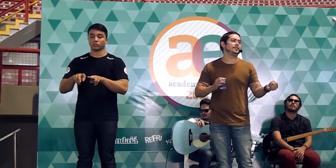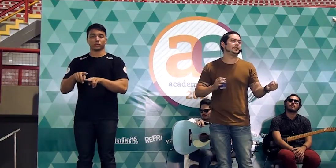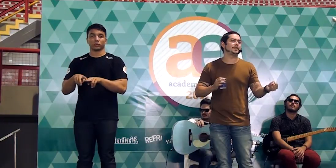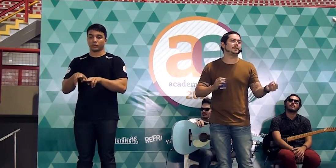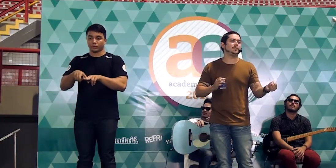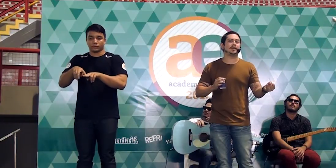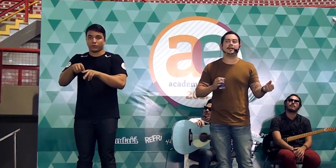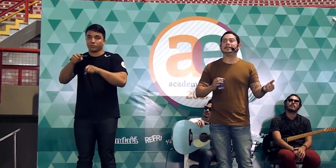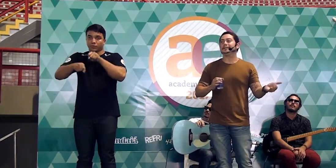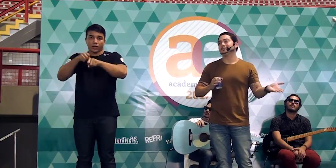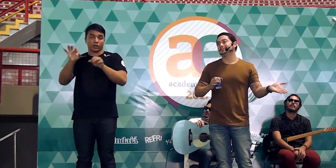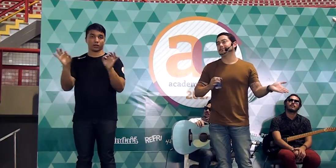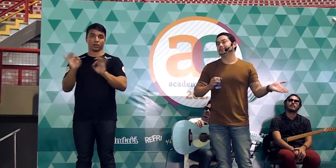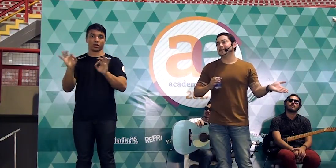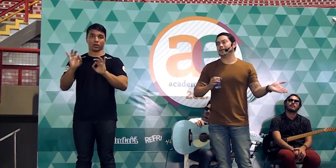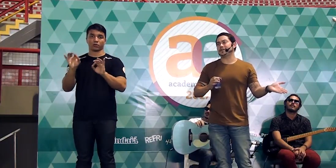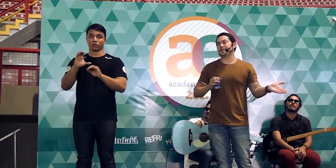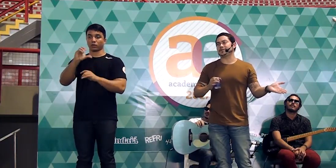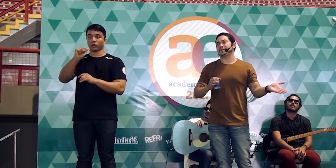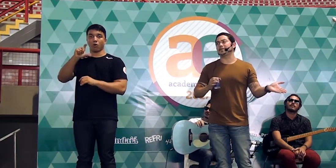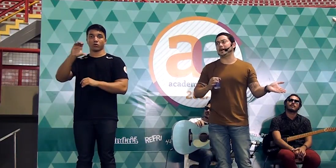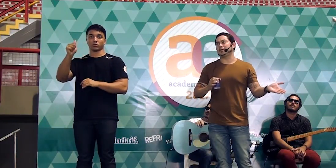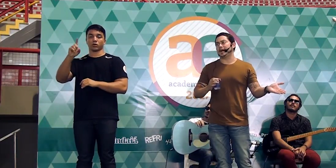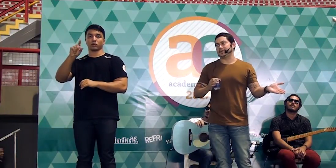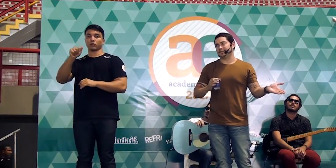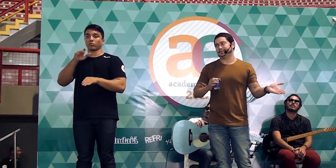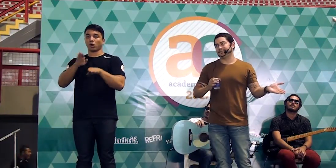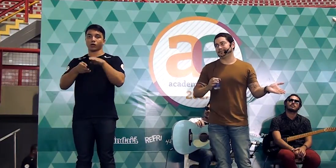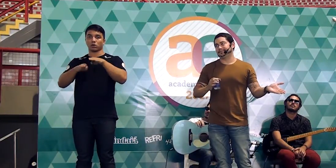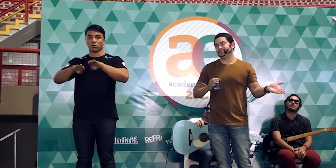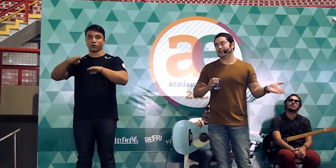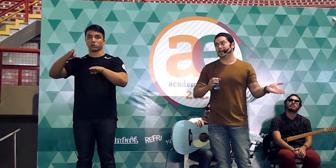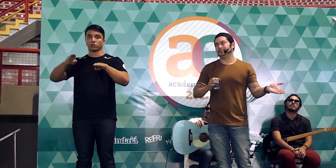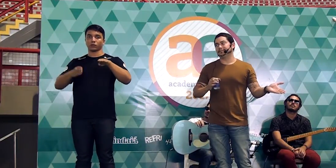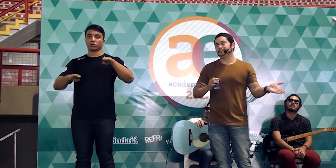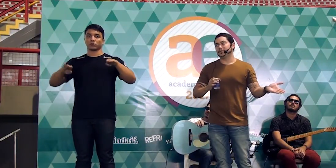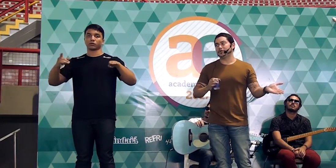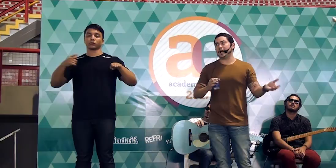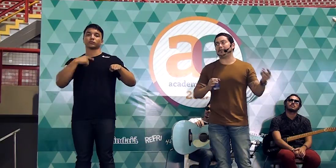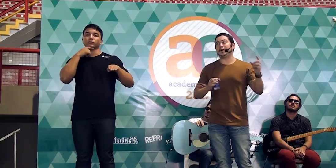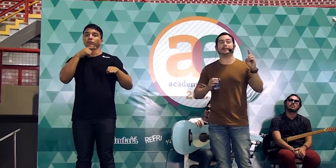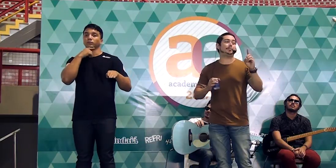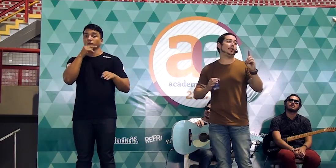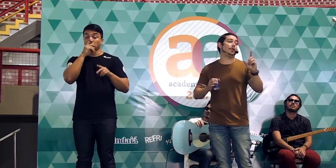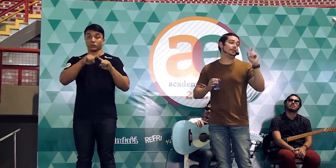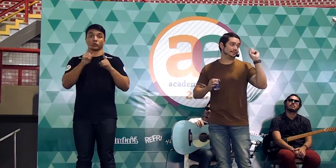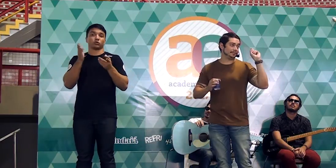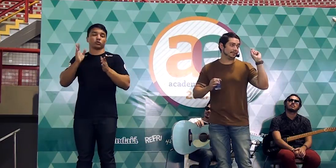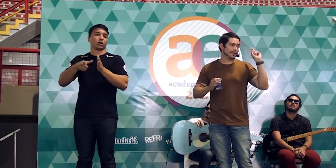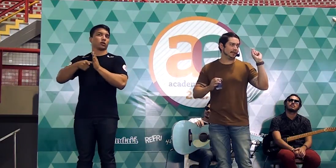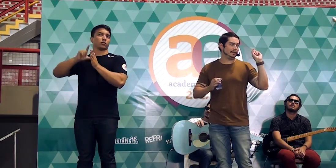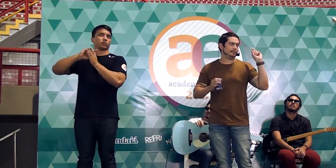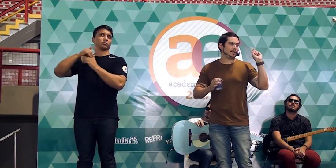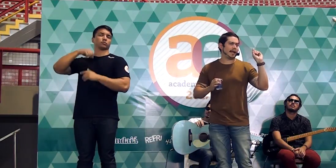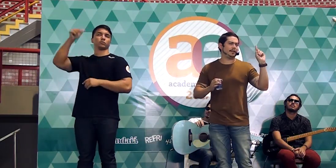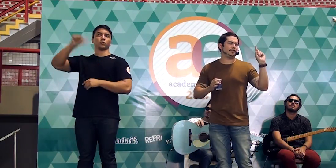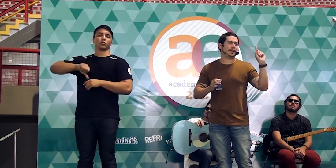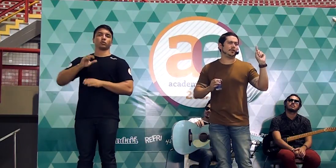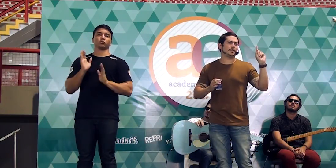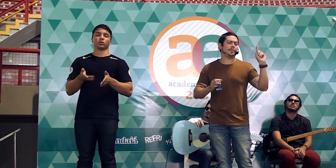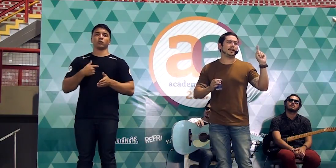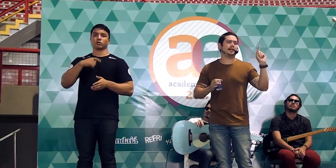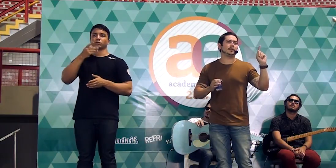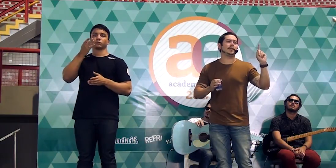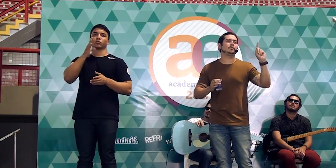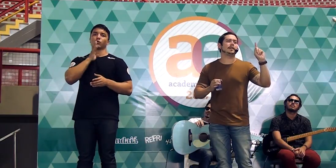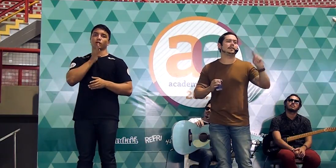de bicicleta e de skate, porque as nossas calçadas são irregulares. Tá? Já foi até pior. Quem é de